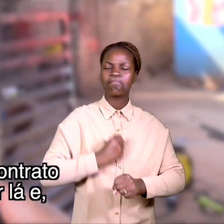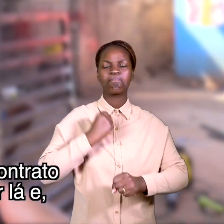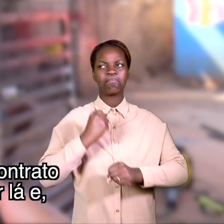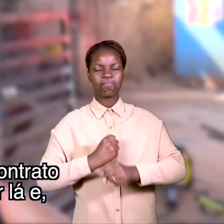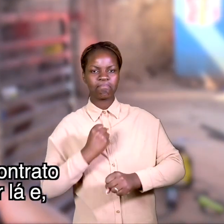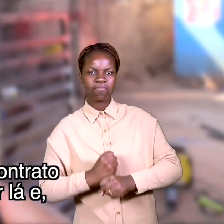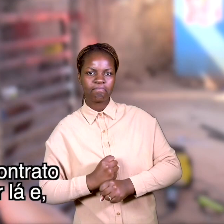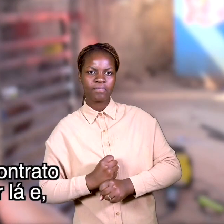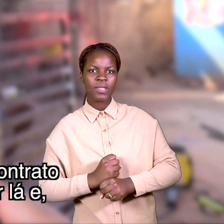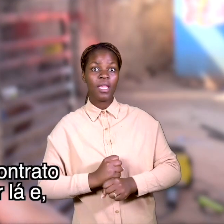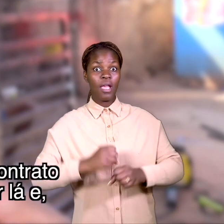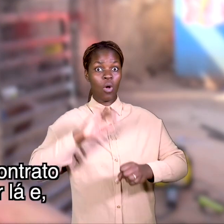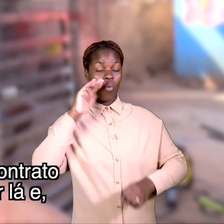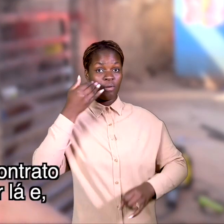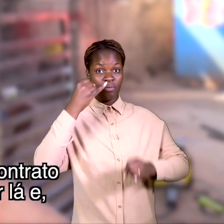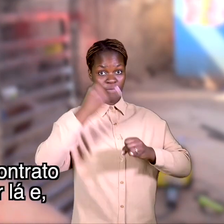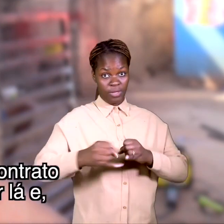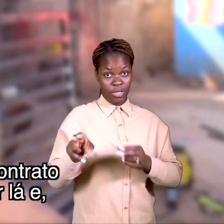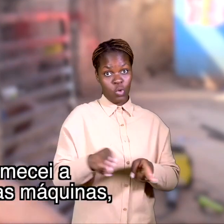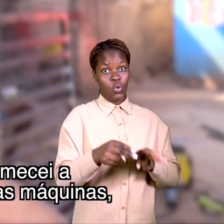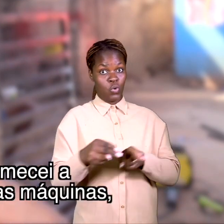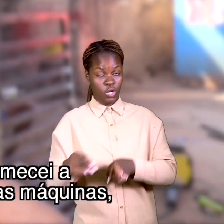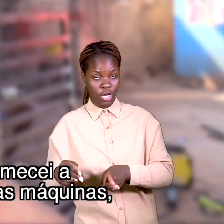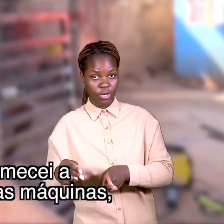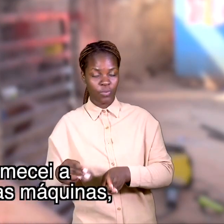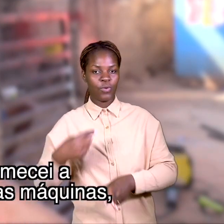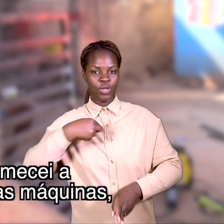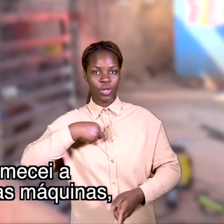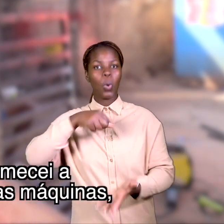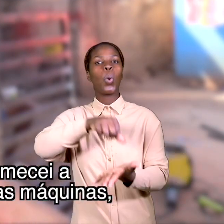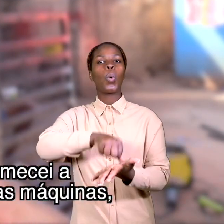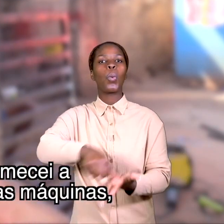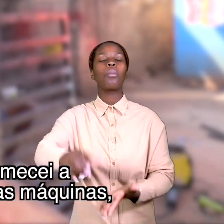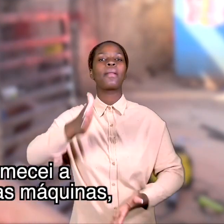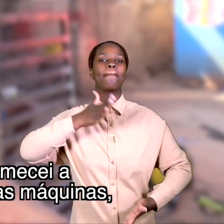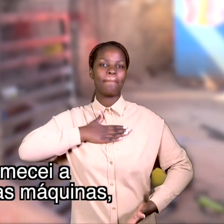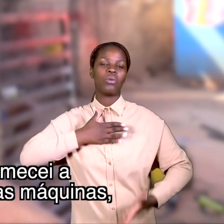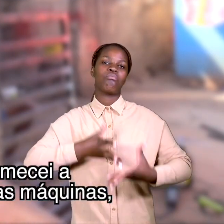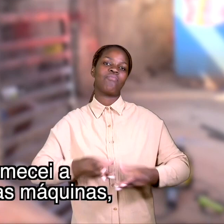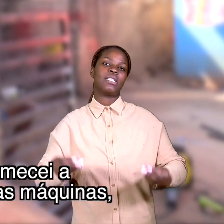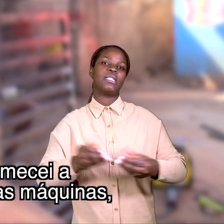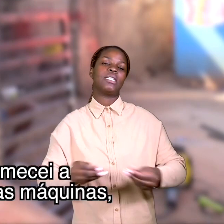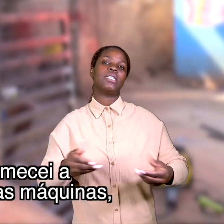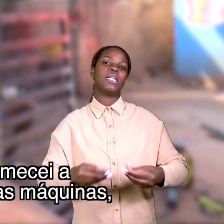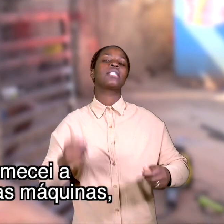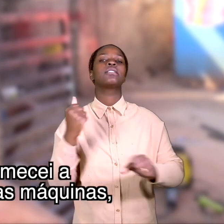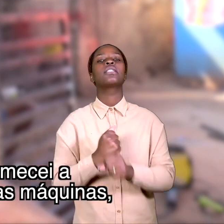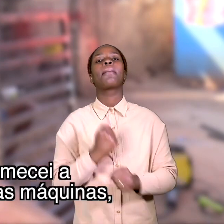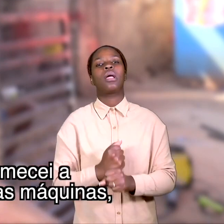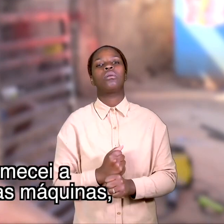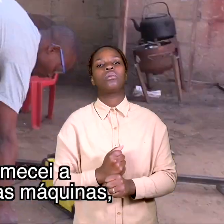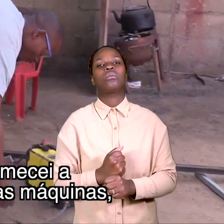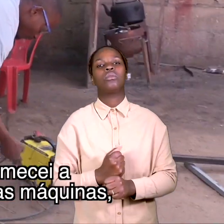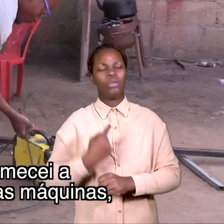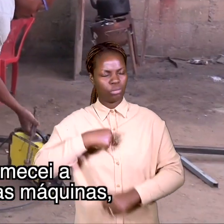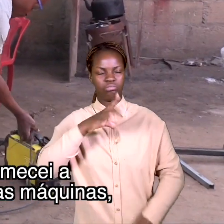lembro, foi de 6 meses. Trabalhei por lá, então o contrato acabou, foi daí que comecei já a juntar algum valor para